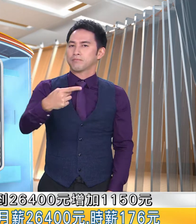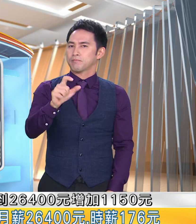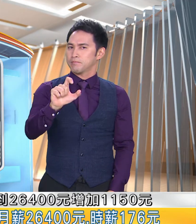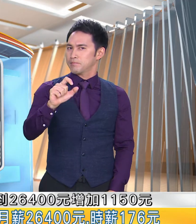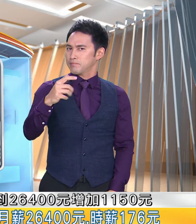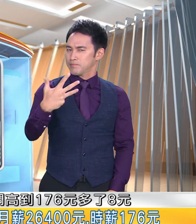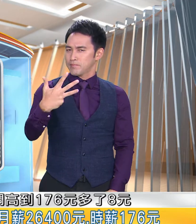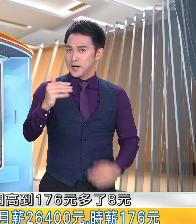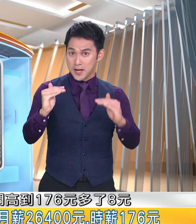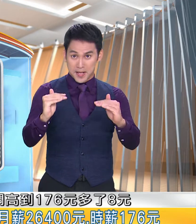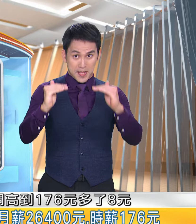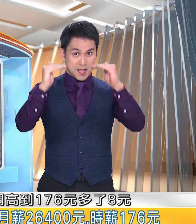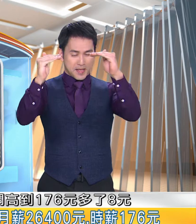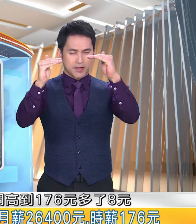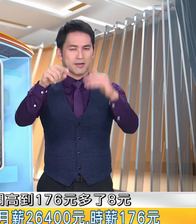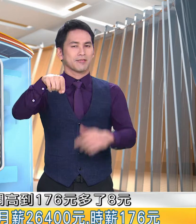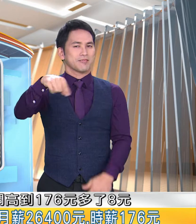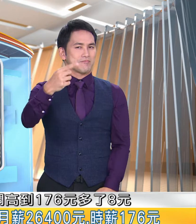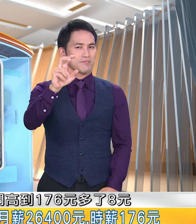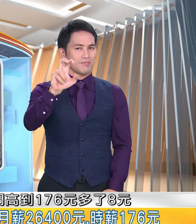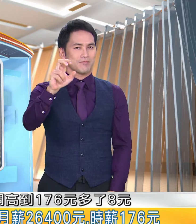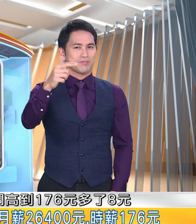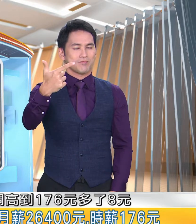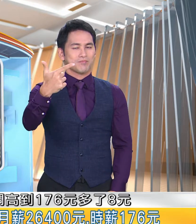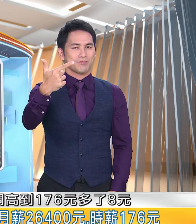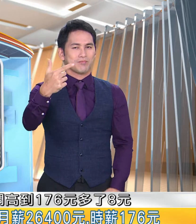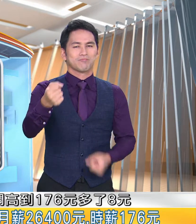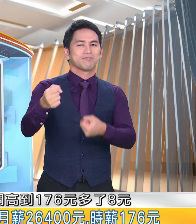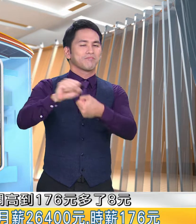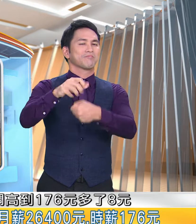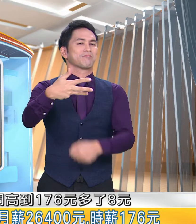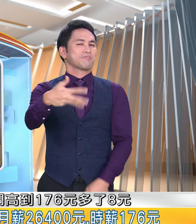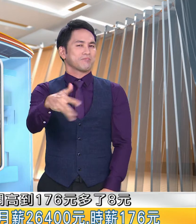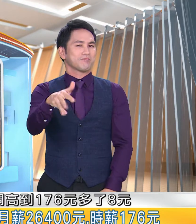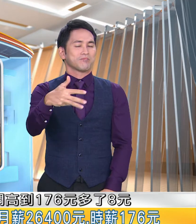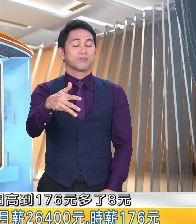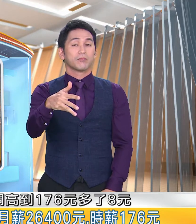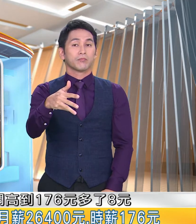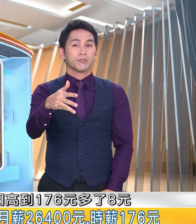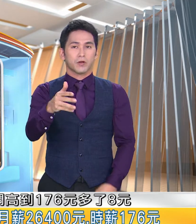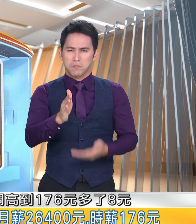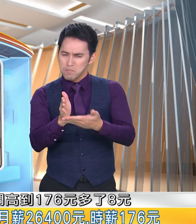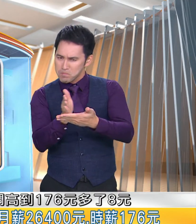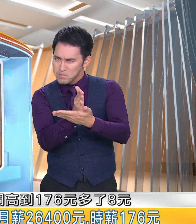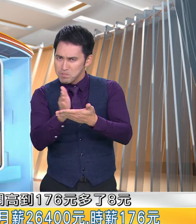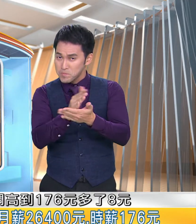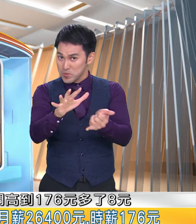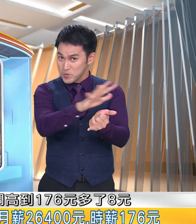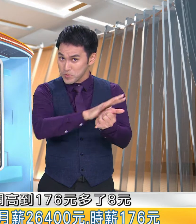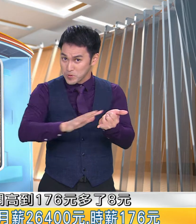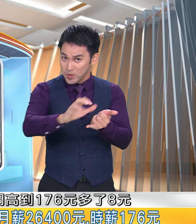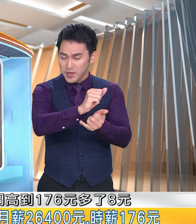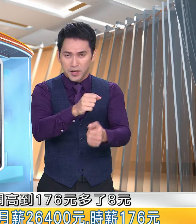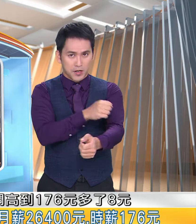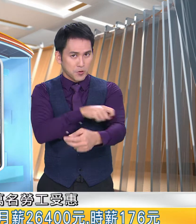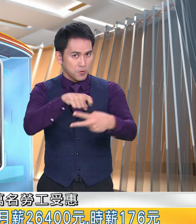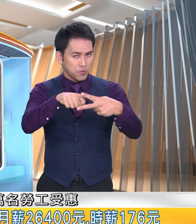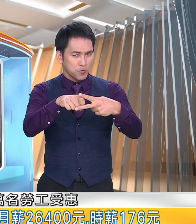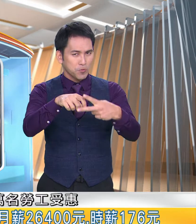而时薪是从168元调高到176元，多了8块。预估全台会